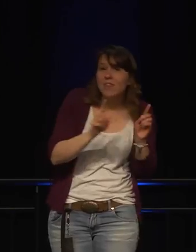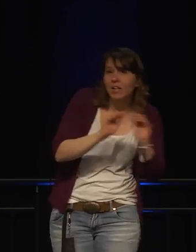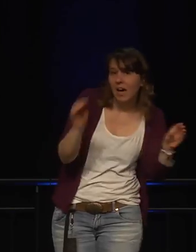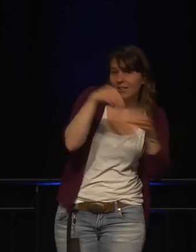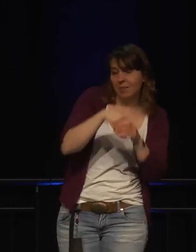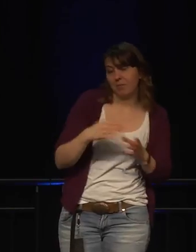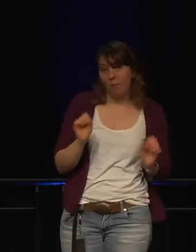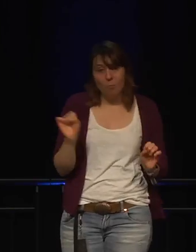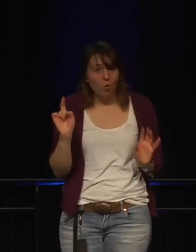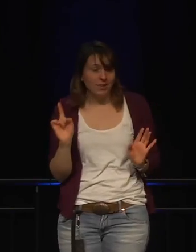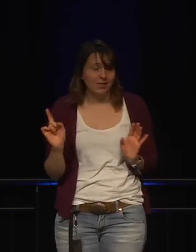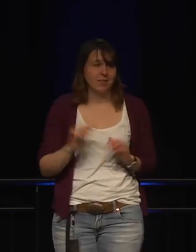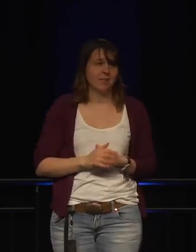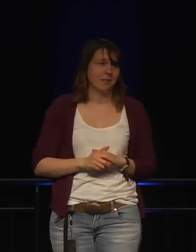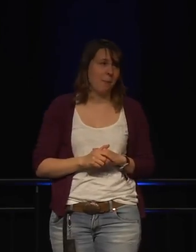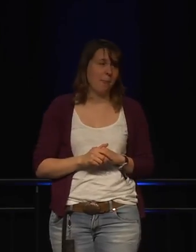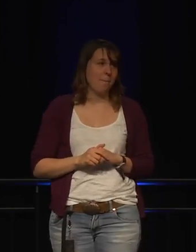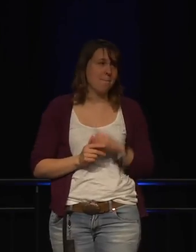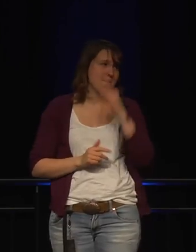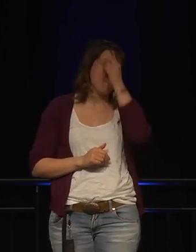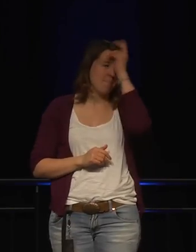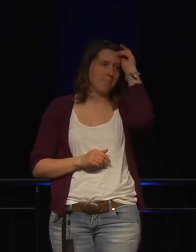lo que quiere decir que,